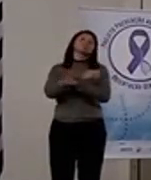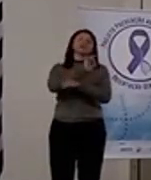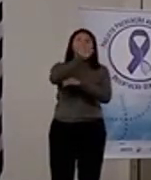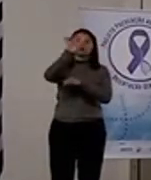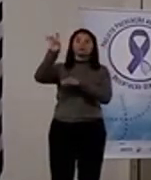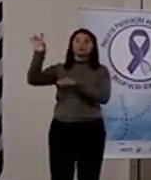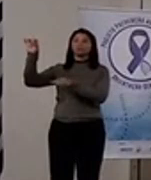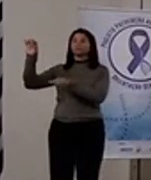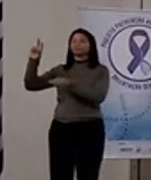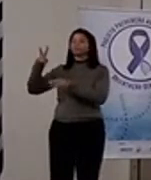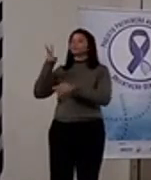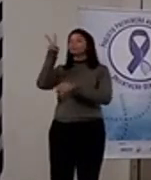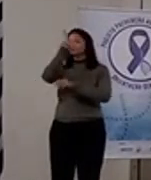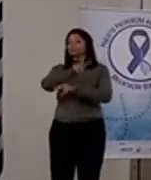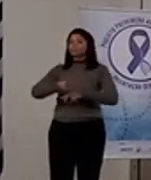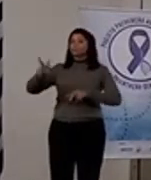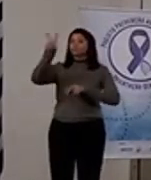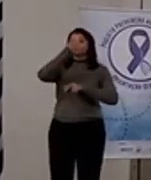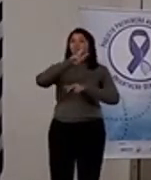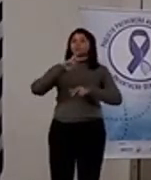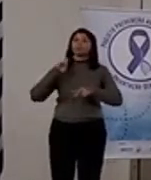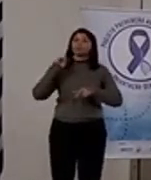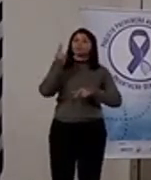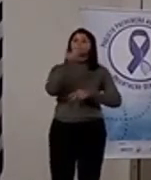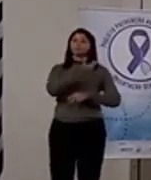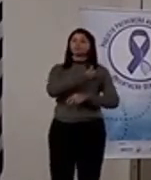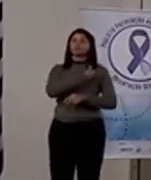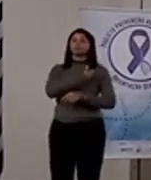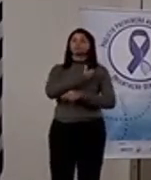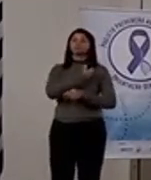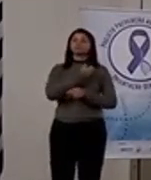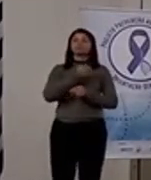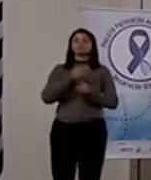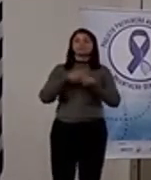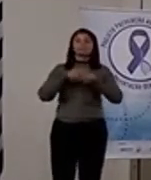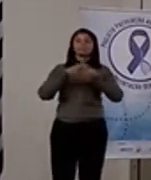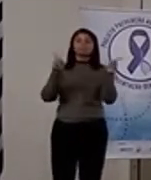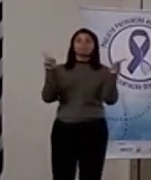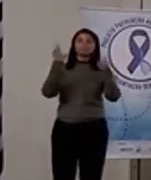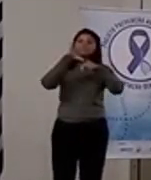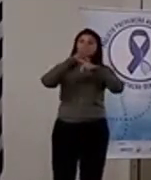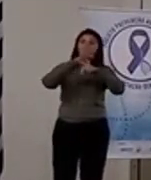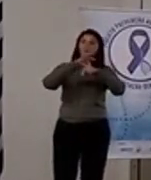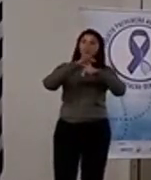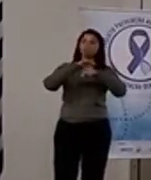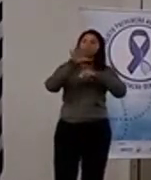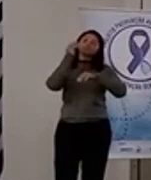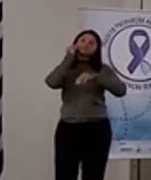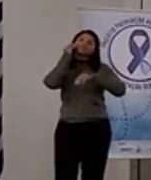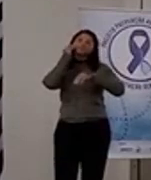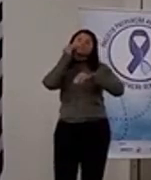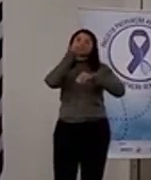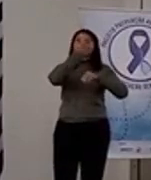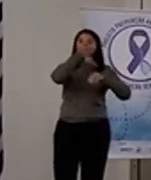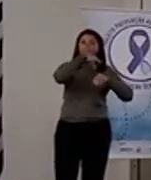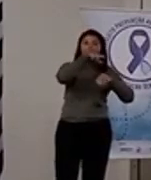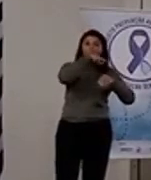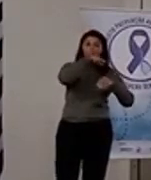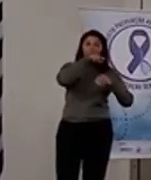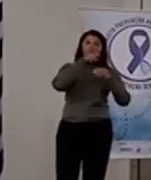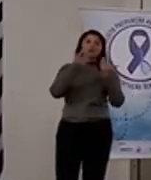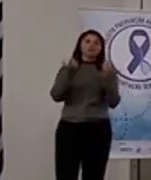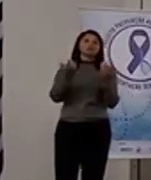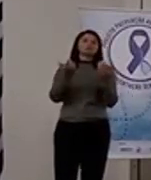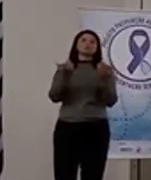religiosa quanto a isso. Então, é bom lembrar que para algumas doenças, mesmo você fazendo o teste nos pais, você não consegue descartar alguns